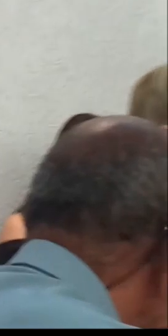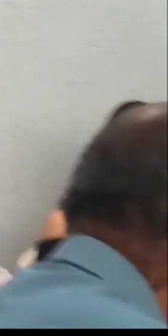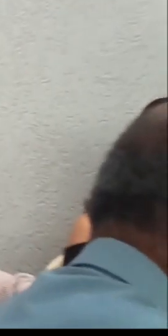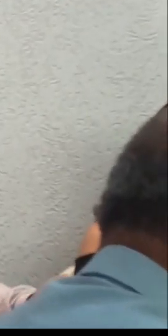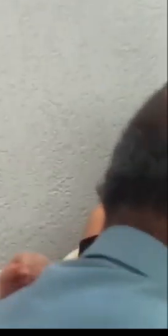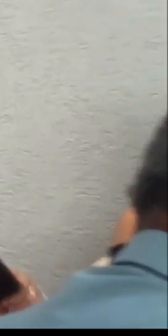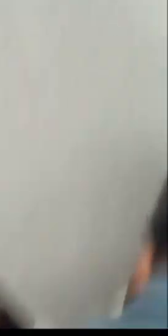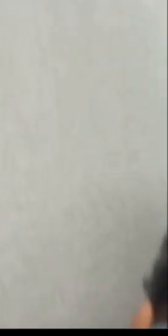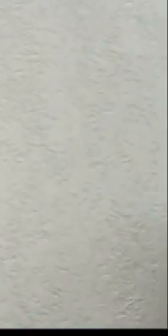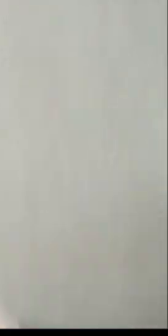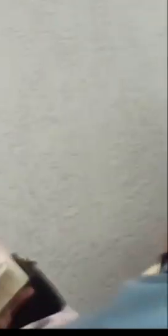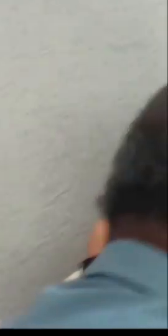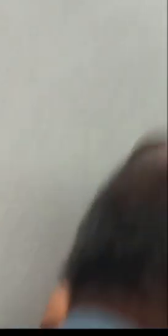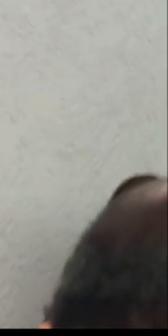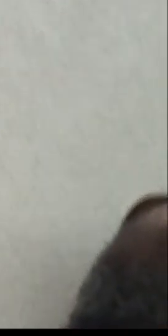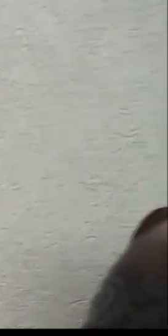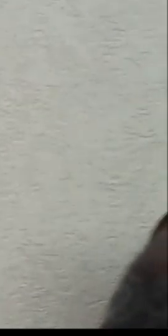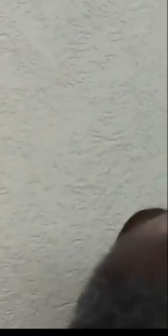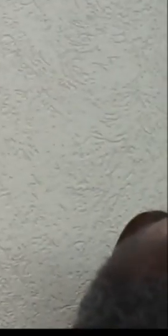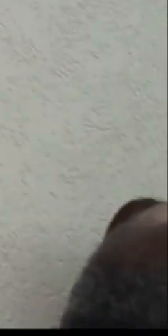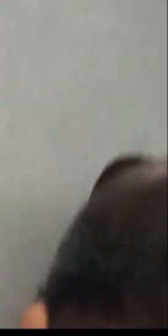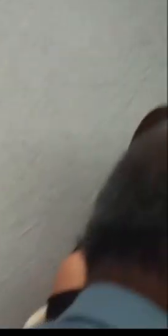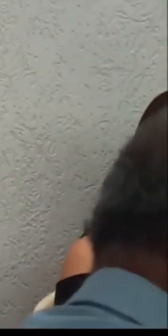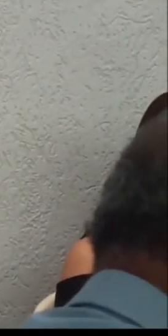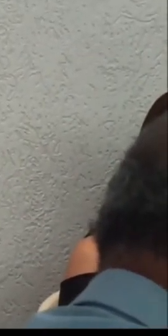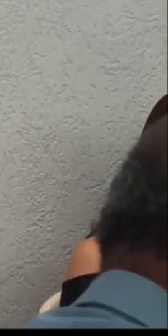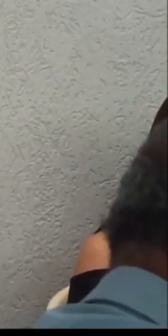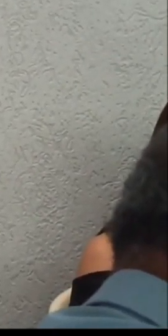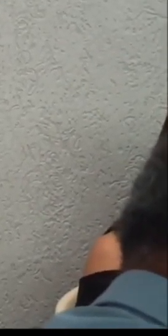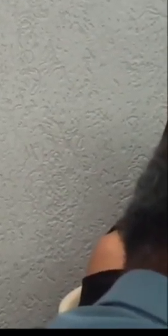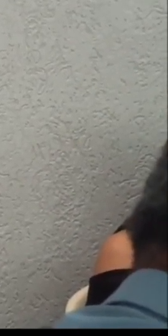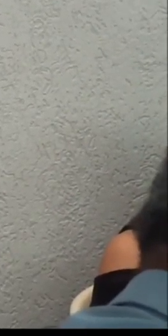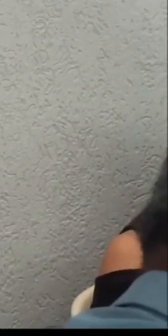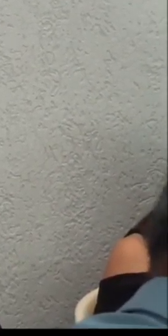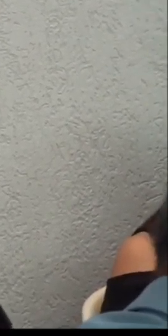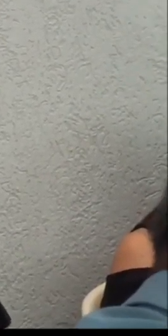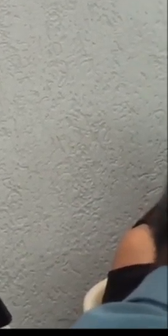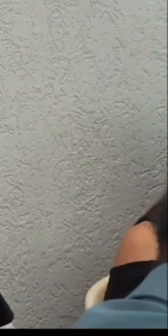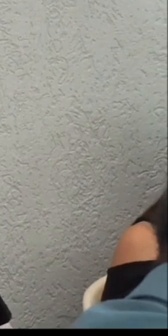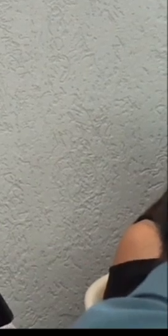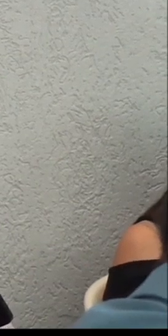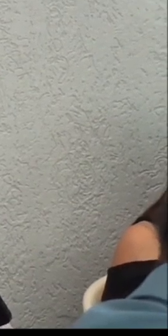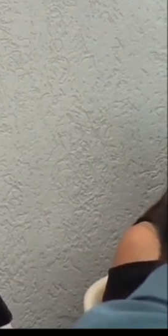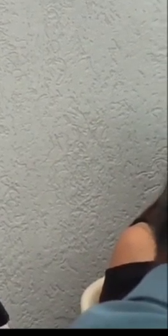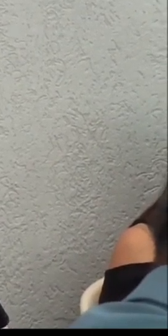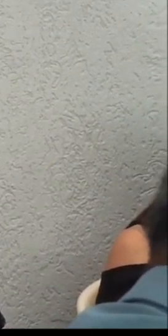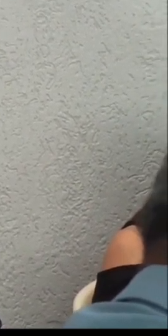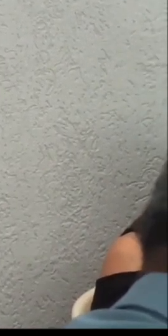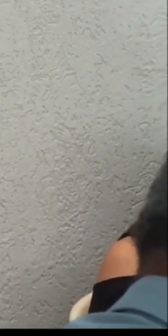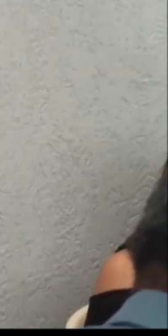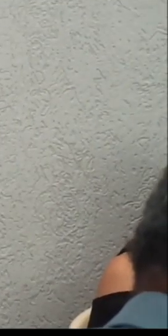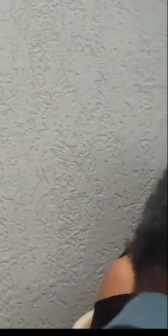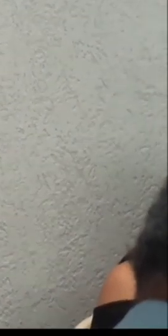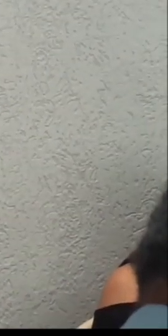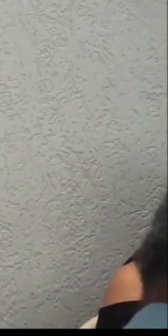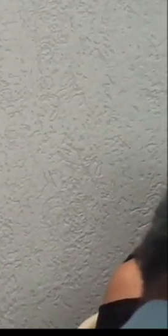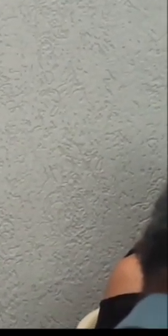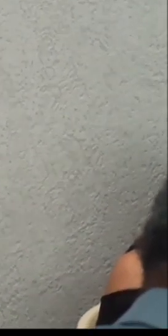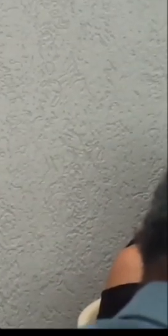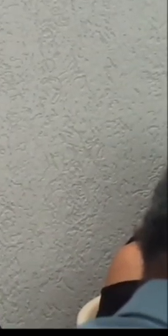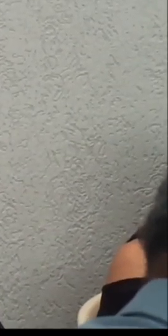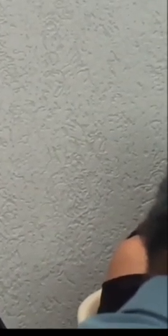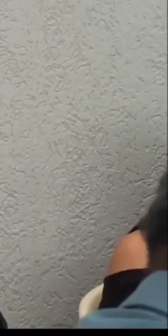pai. Enquanto ainda estava longe, viu seu pai e se moveu de íntima compaixão